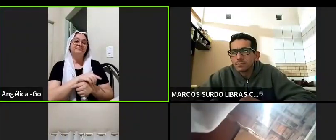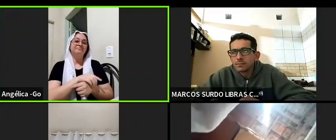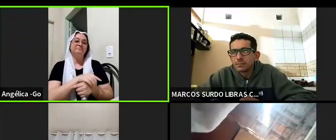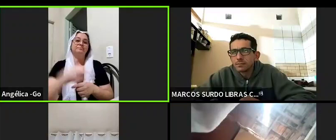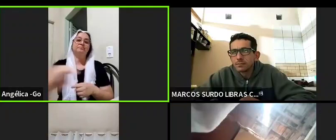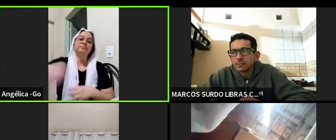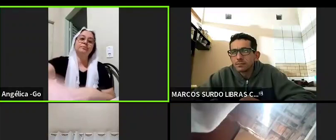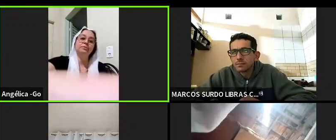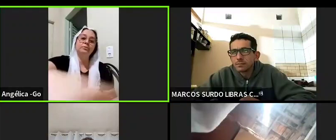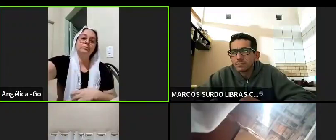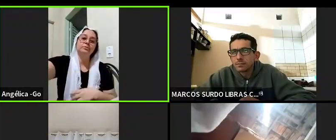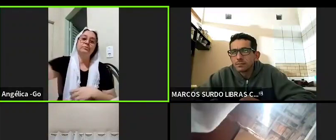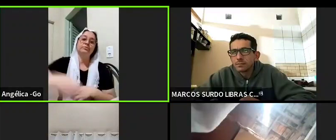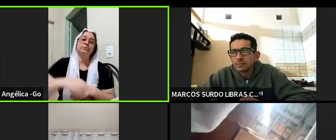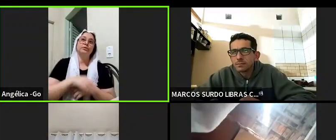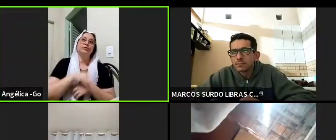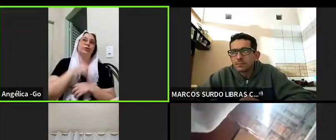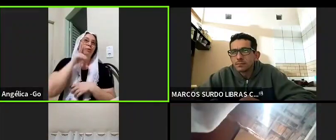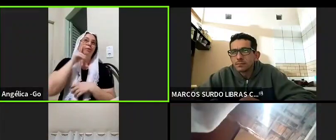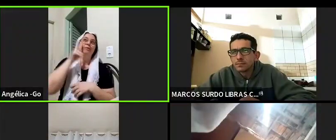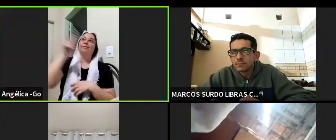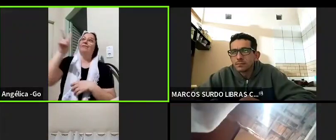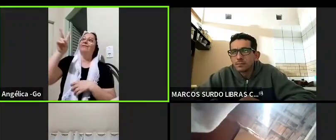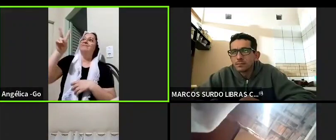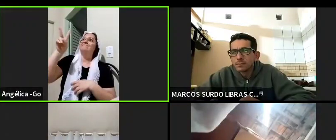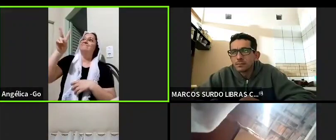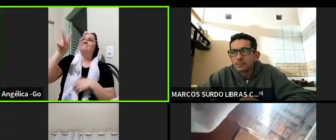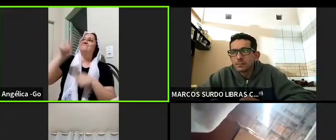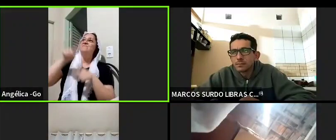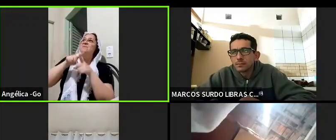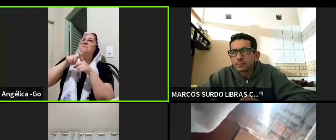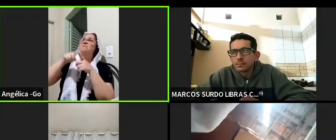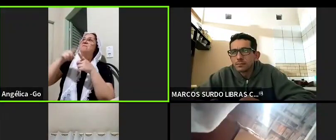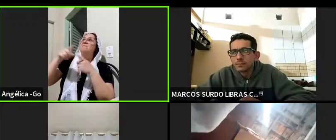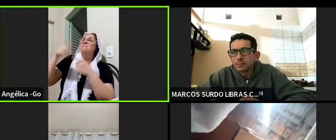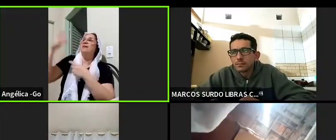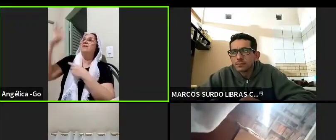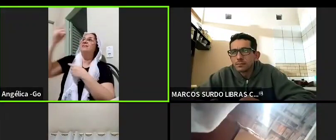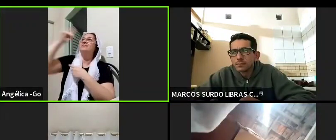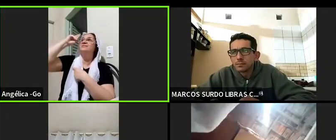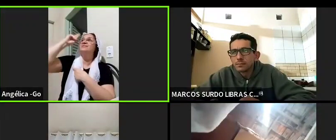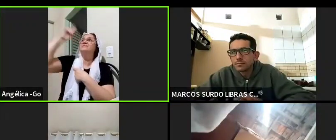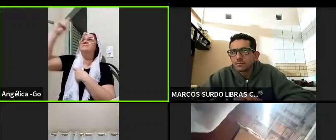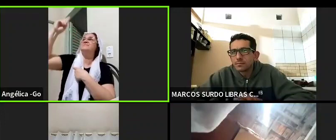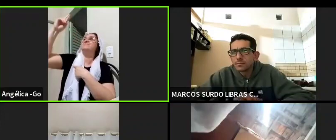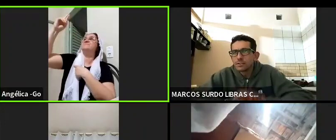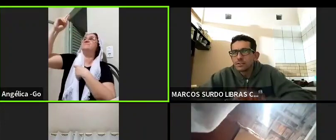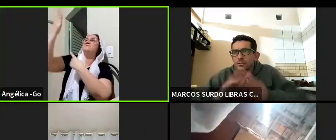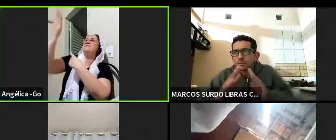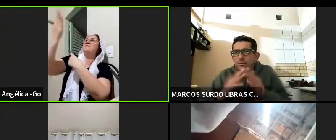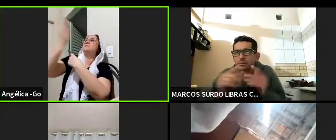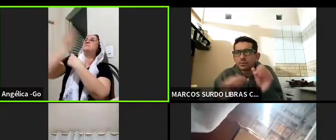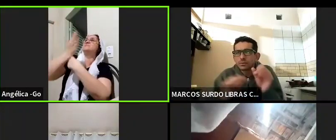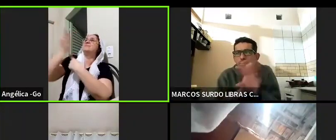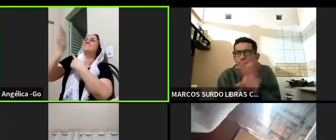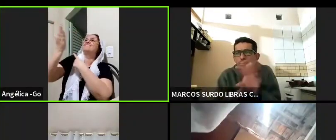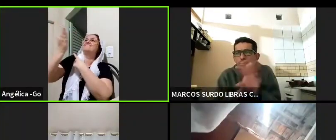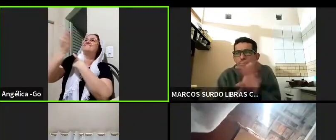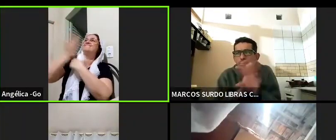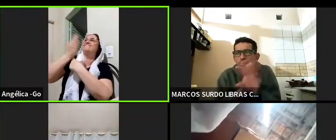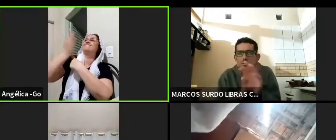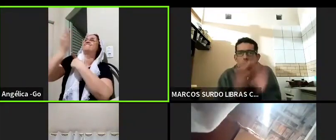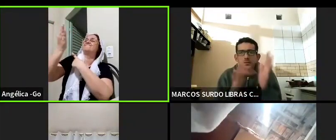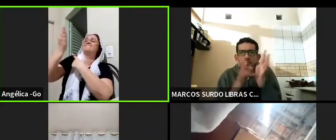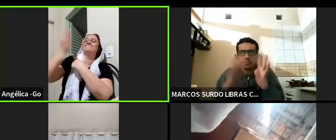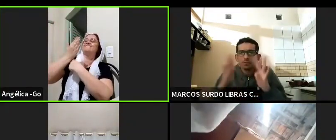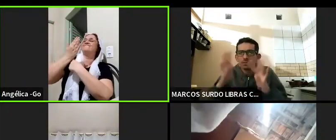com a sua força, com a sua virtude, aleluia. E aquele que dizia que de onde vai vir o meu socorro, não tem mais